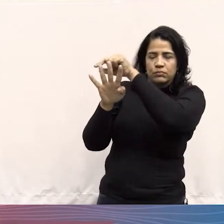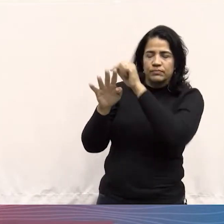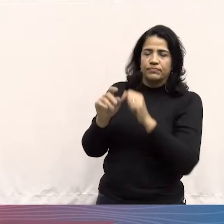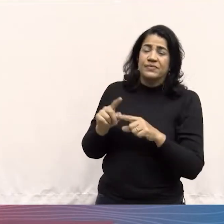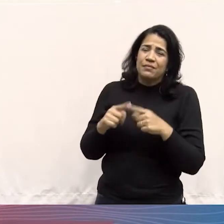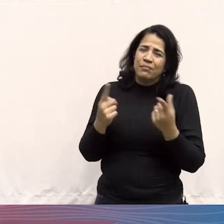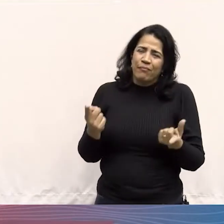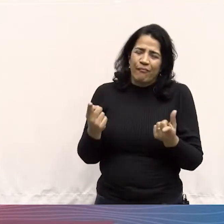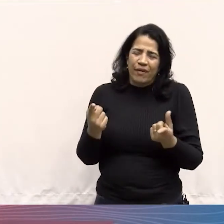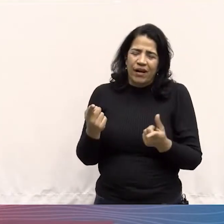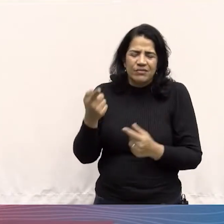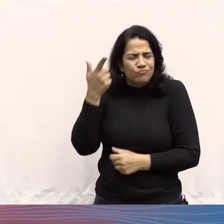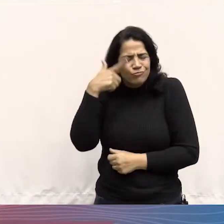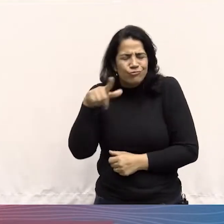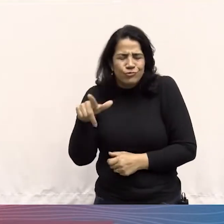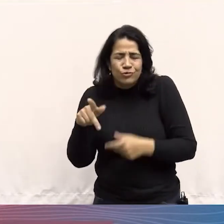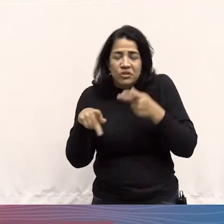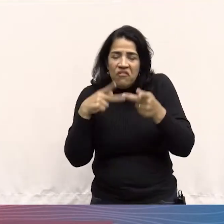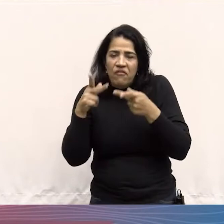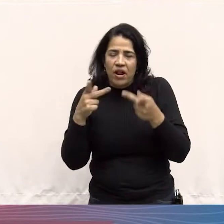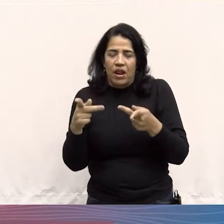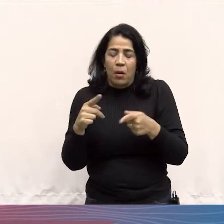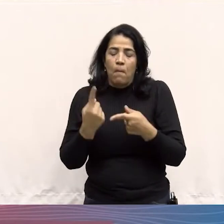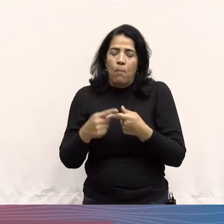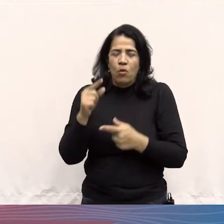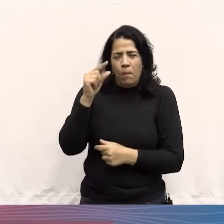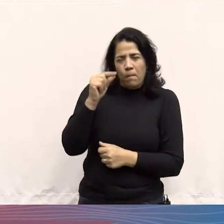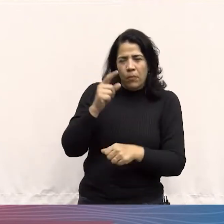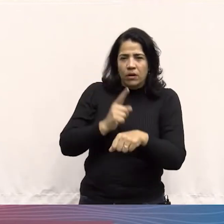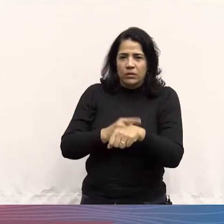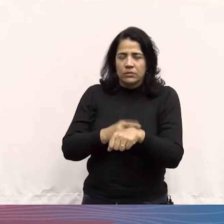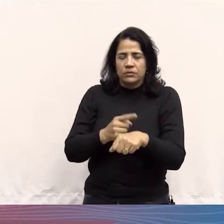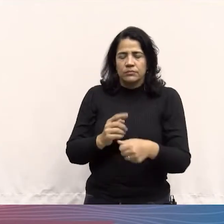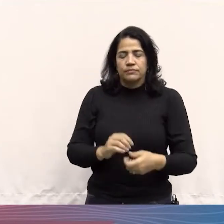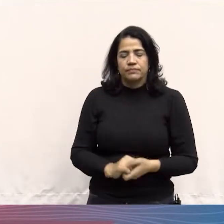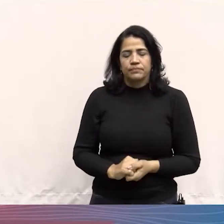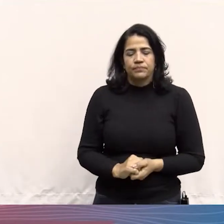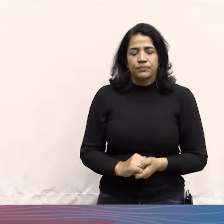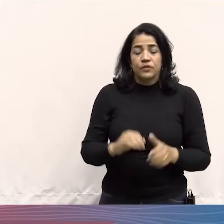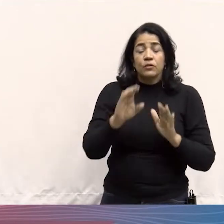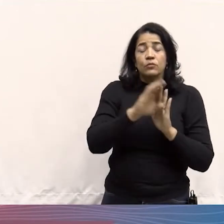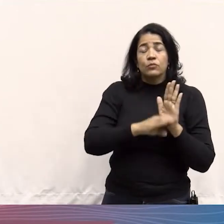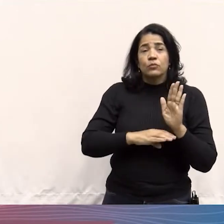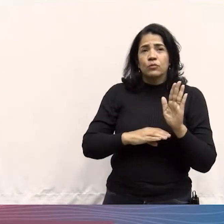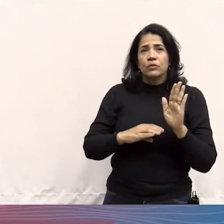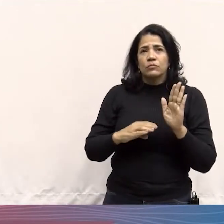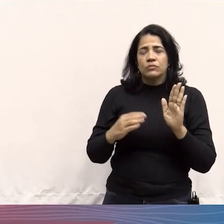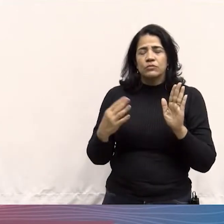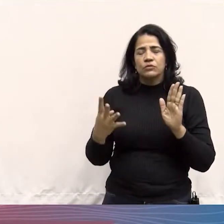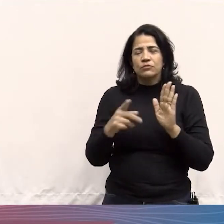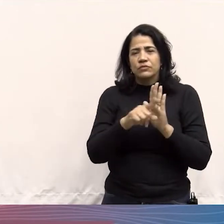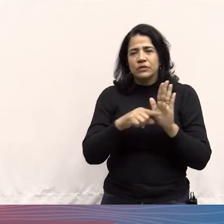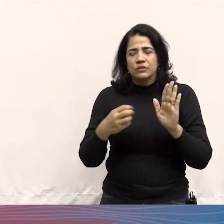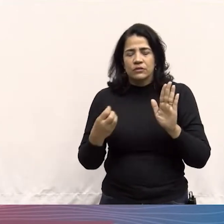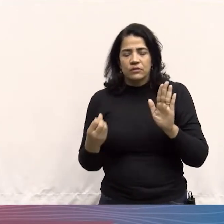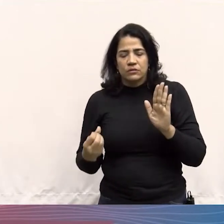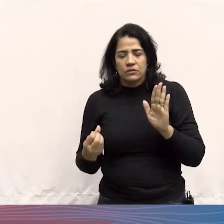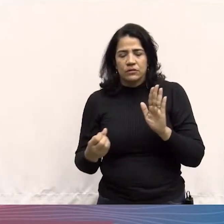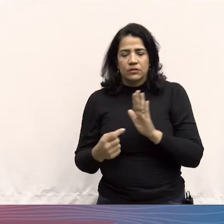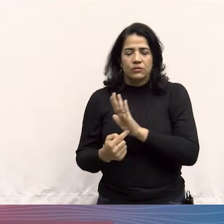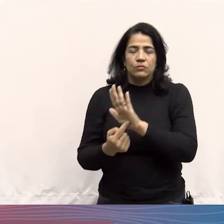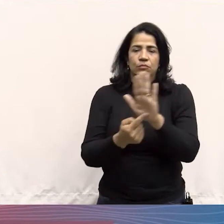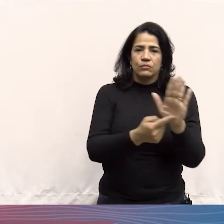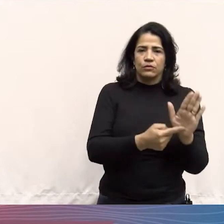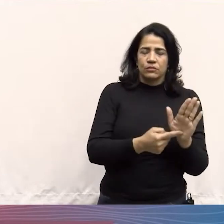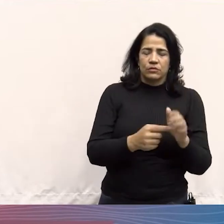tempo. Mas aí no capítulo 4, 6 disse: prosseguiu ele e me disse, esta é a palavra do Senhor a